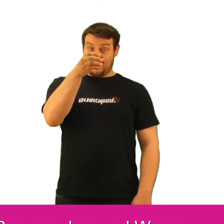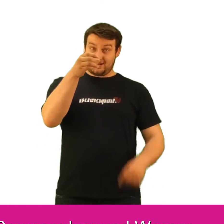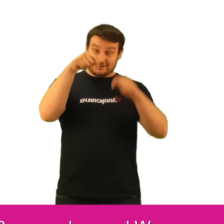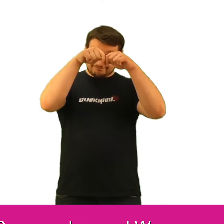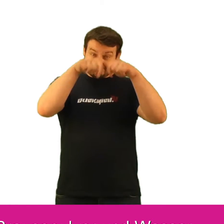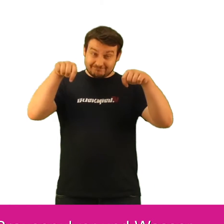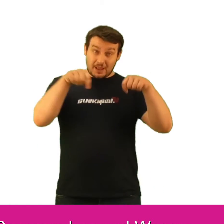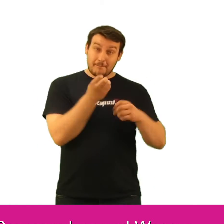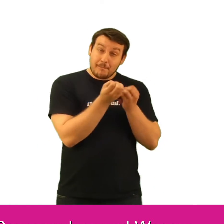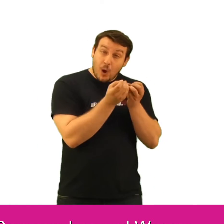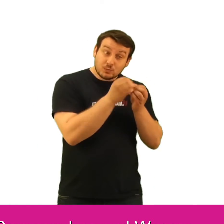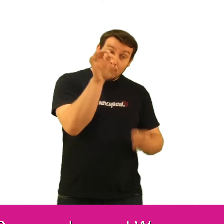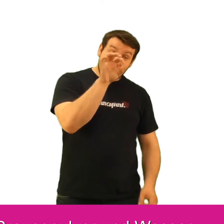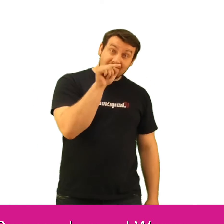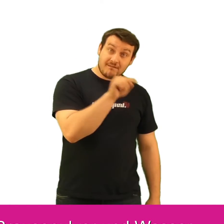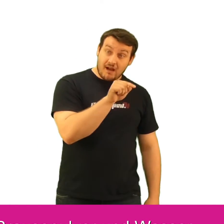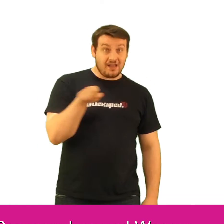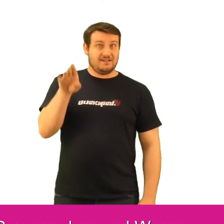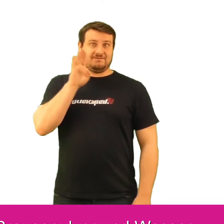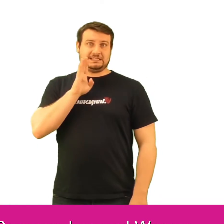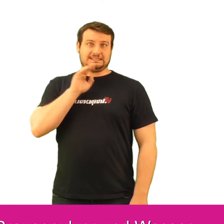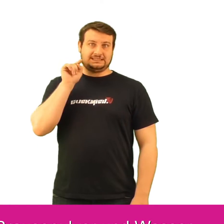Die Limonade bestand aus Brausepulver und Wasser.